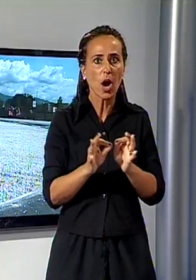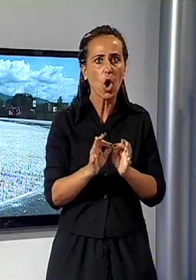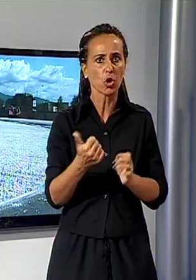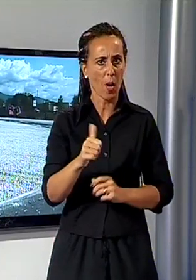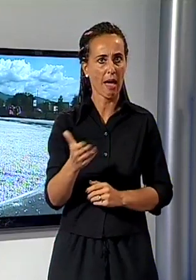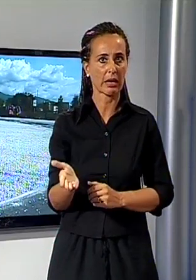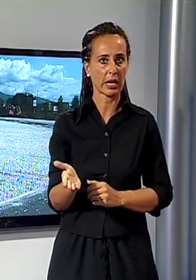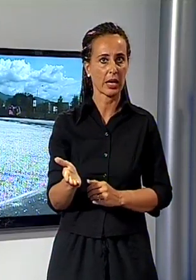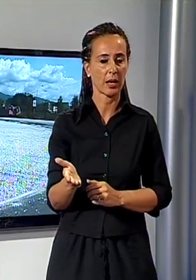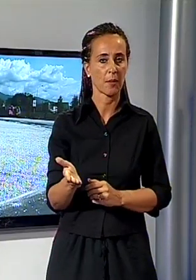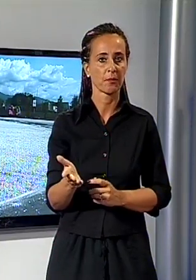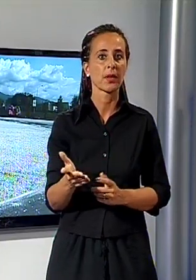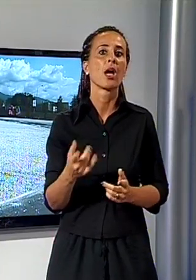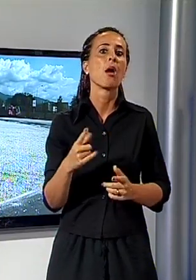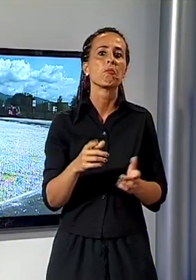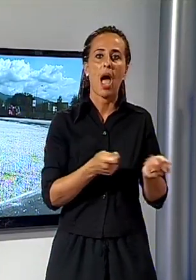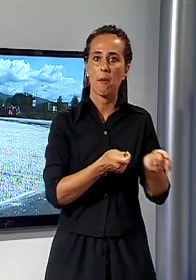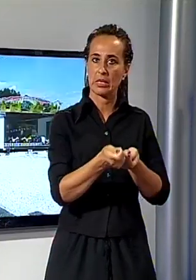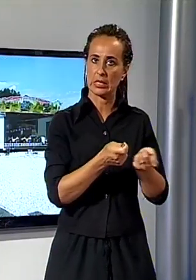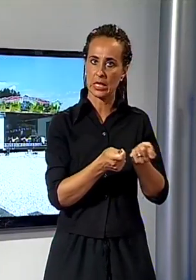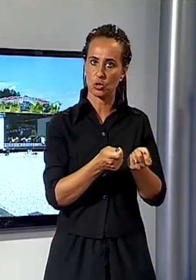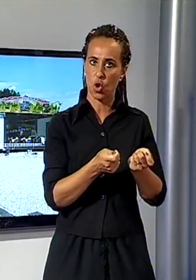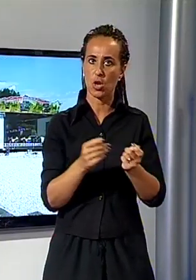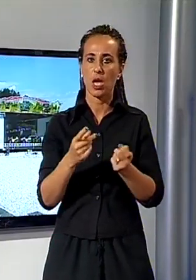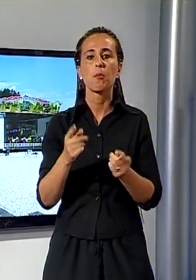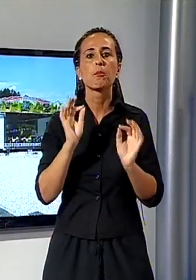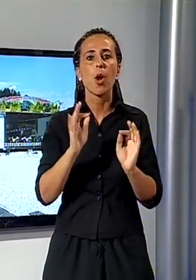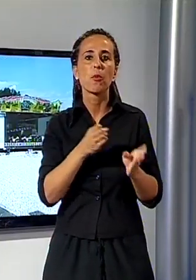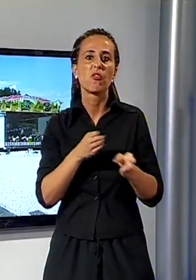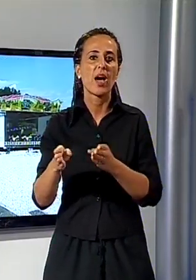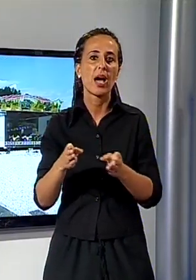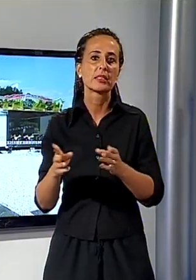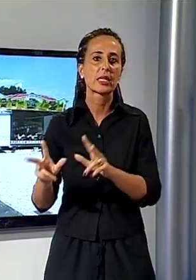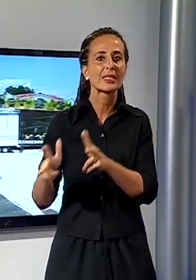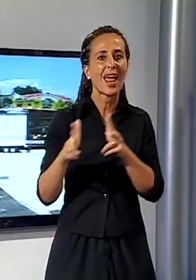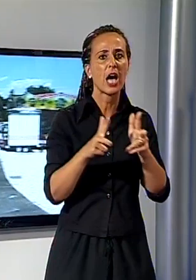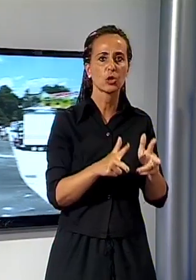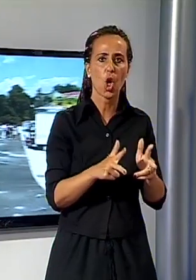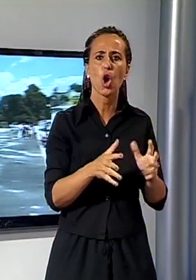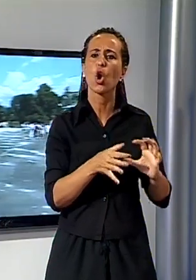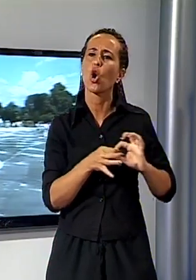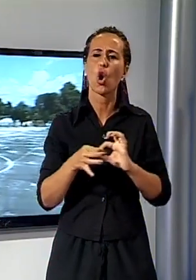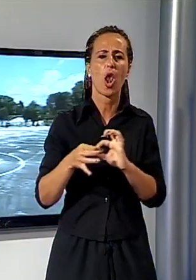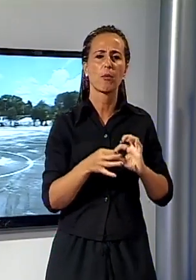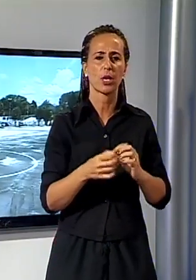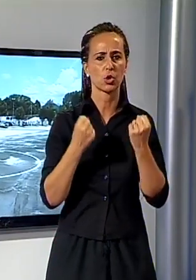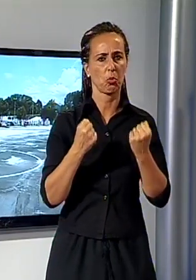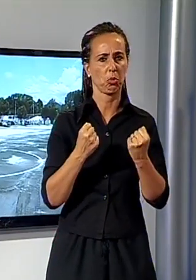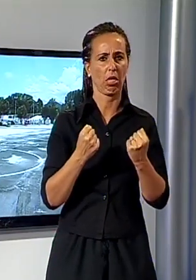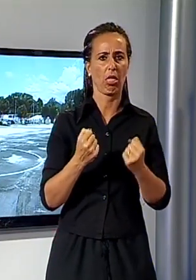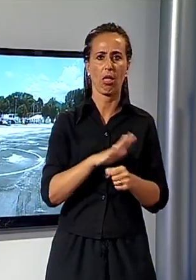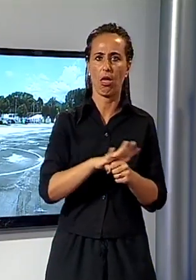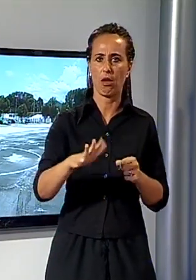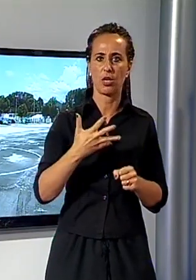storico ci sono problemi di sicurezza, di accessibilità dei mezzi di soccorso e inadeguatezza di allacci elettrici e dell'acqua,